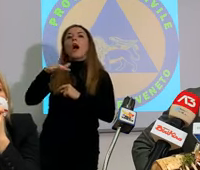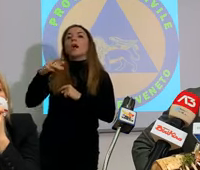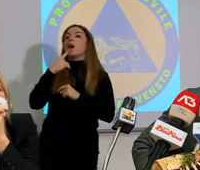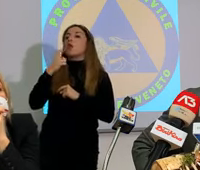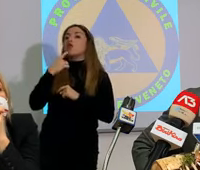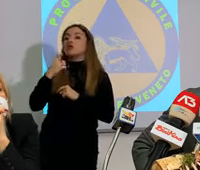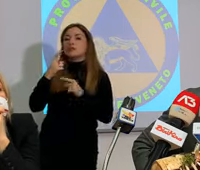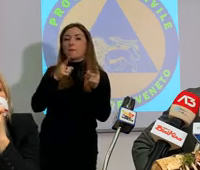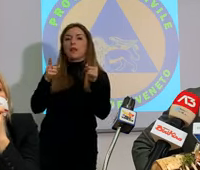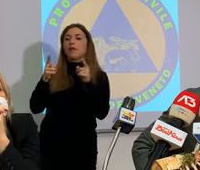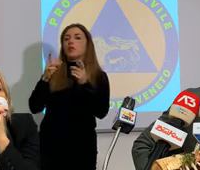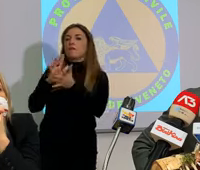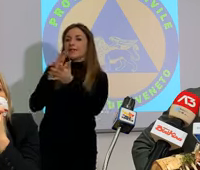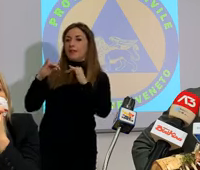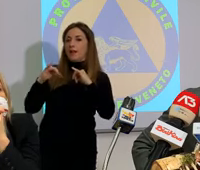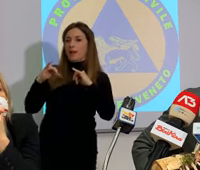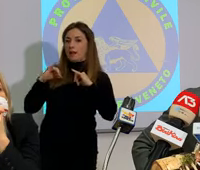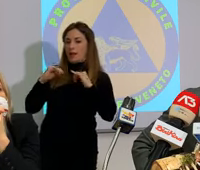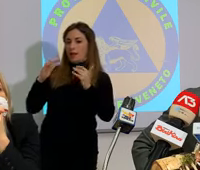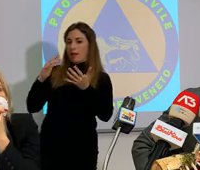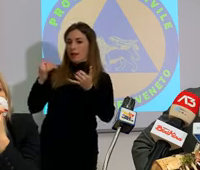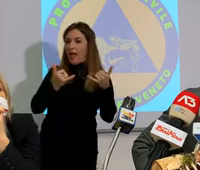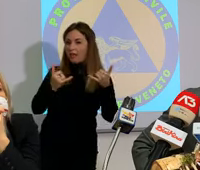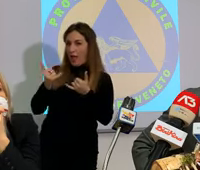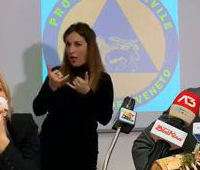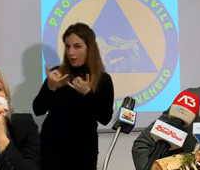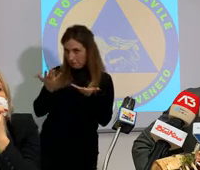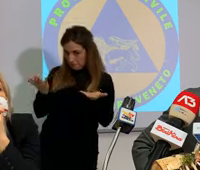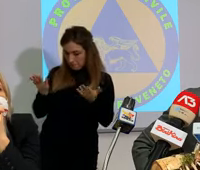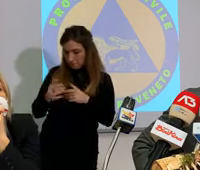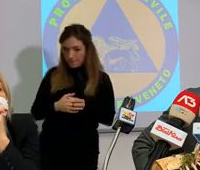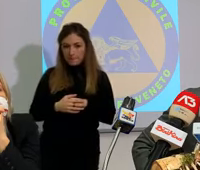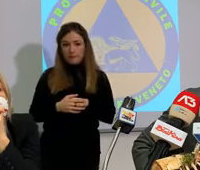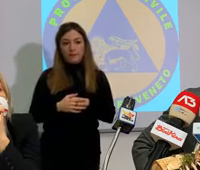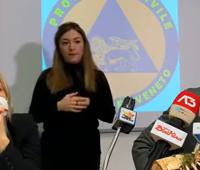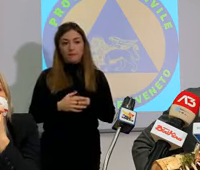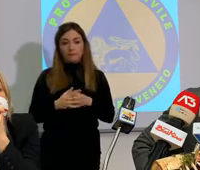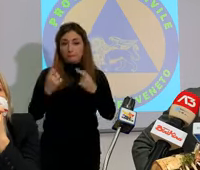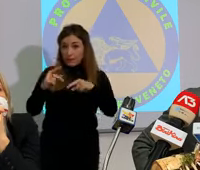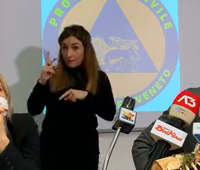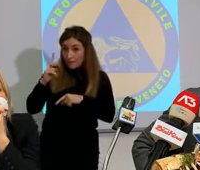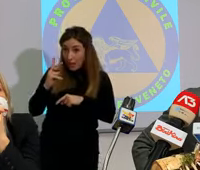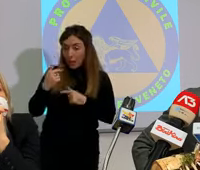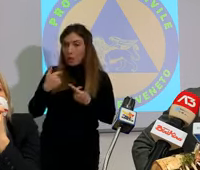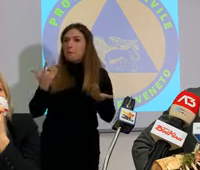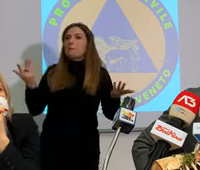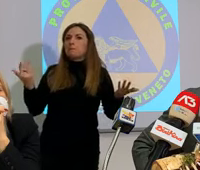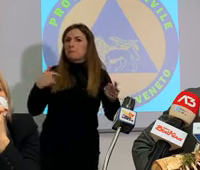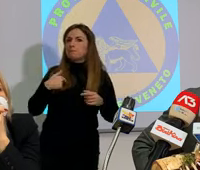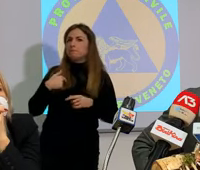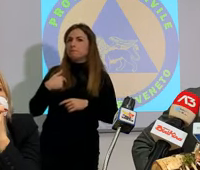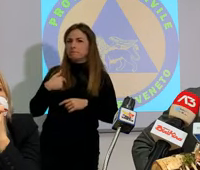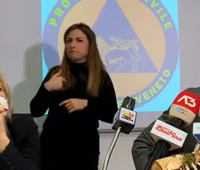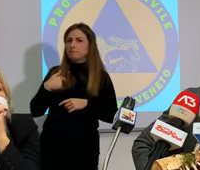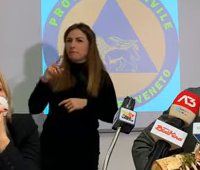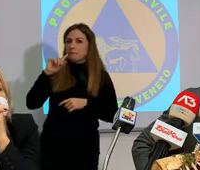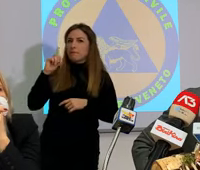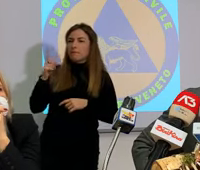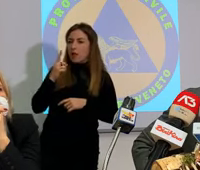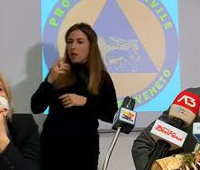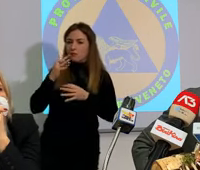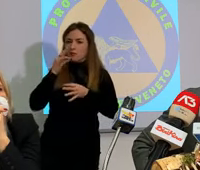nelle festività natalizie se è così io davvero la inviterei a esternarlo